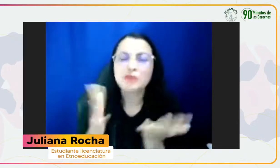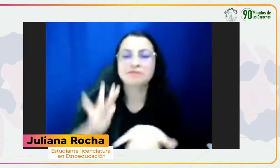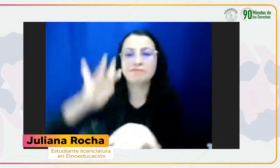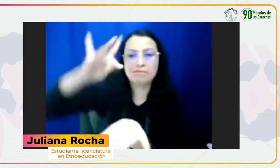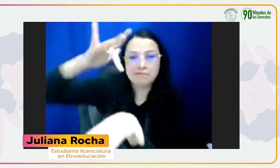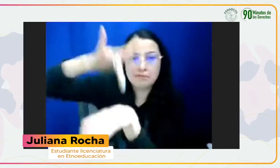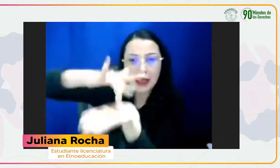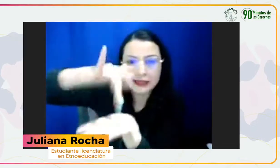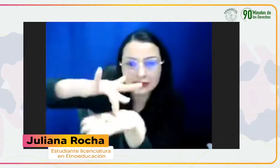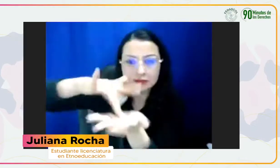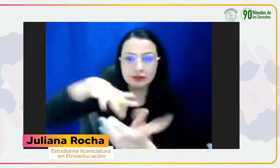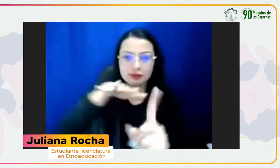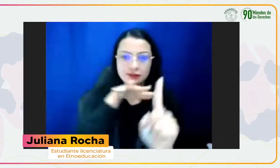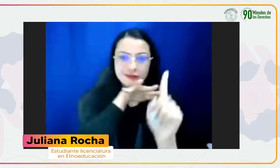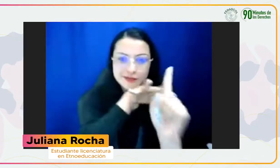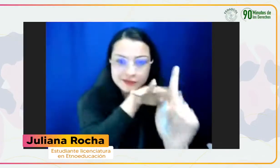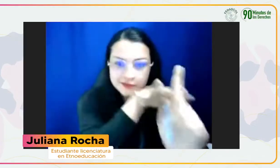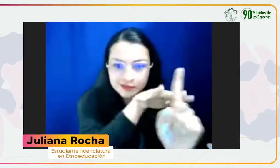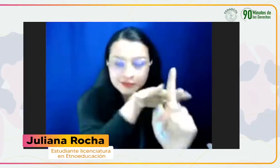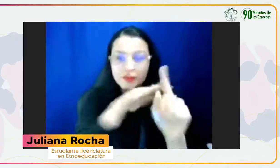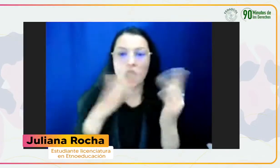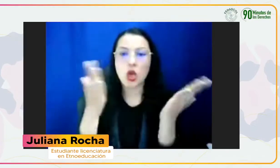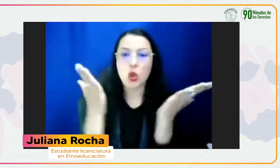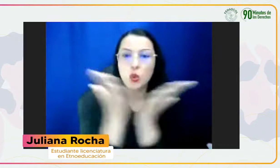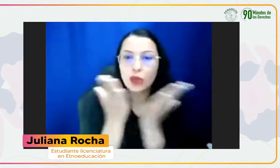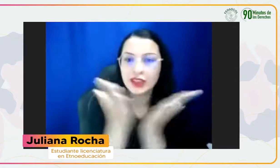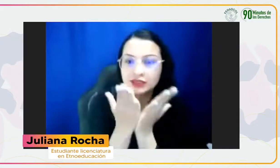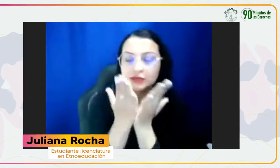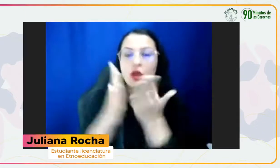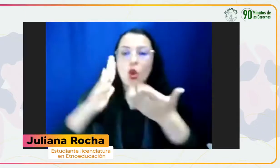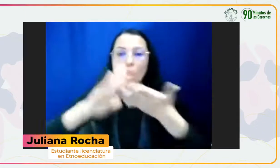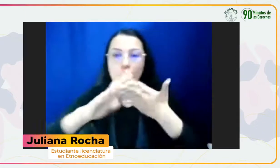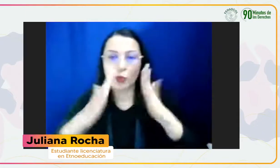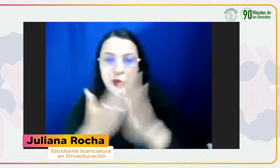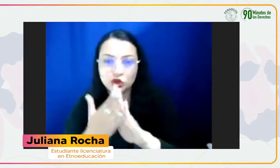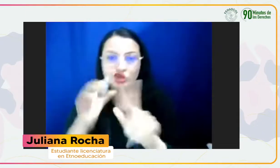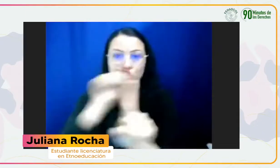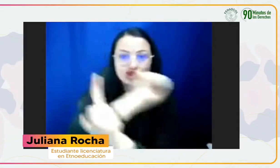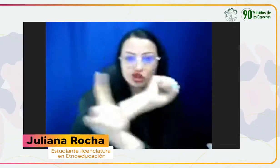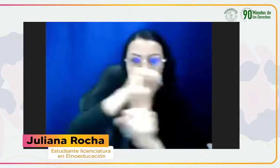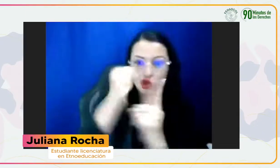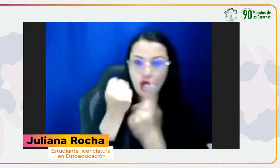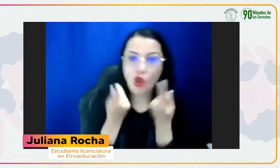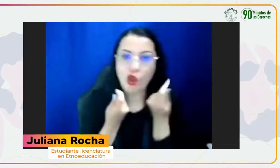desigualdad. Iguales en participación, en incidencia, en educación,